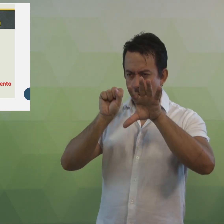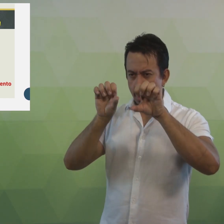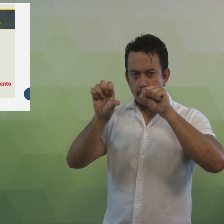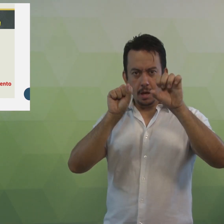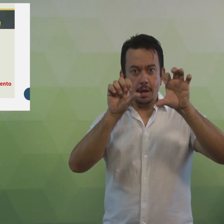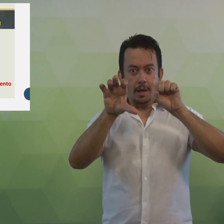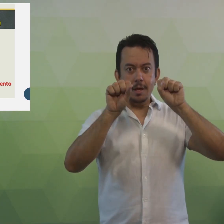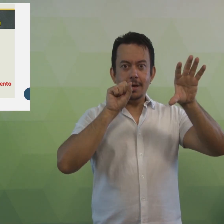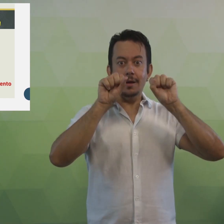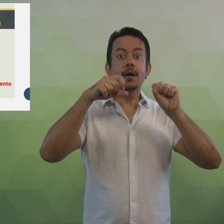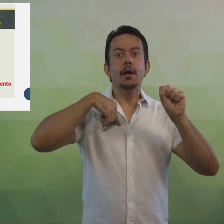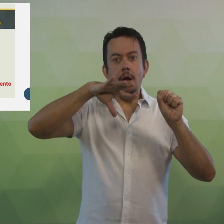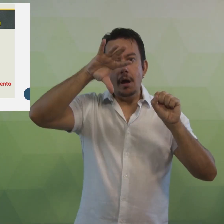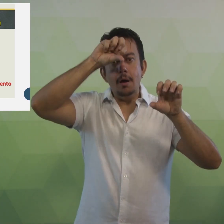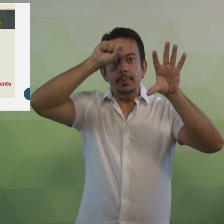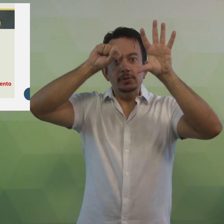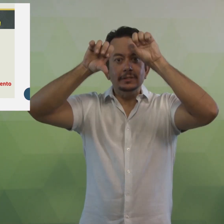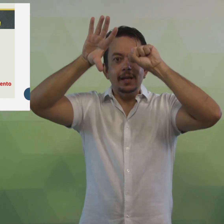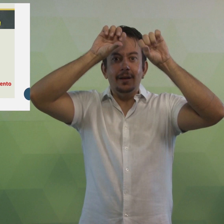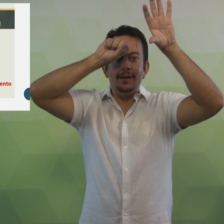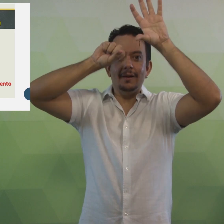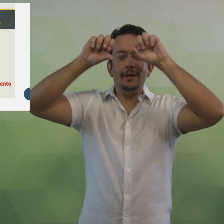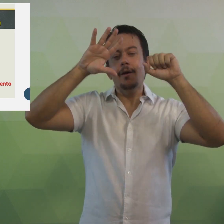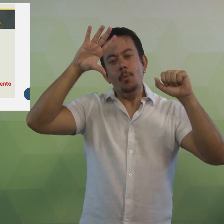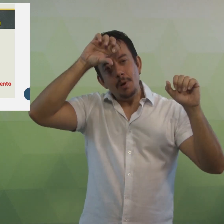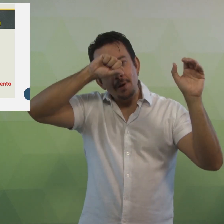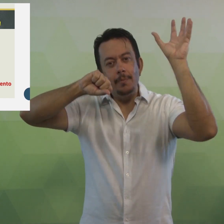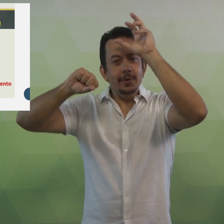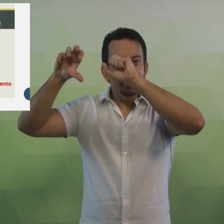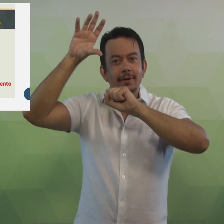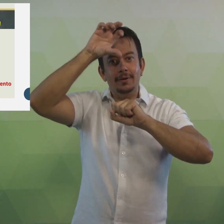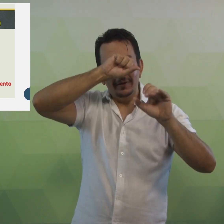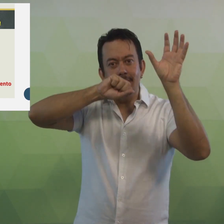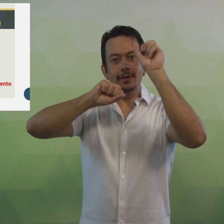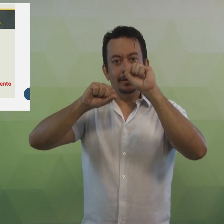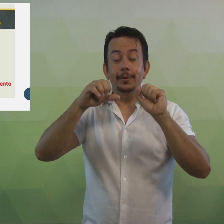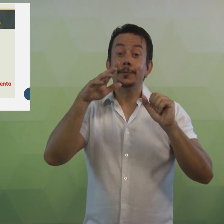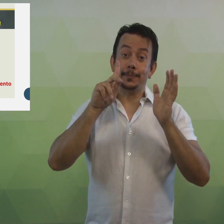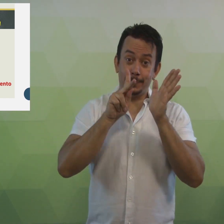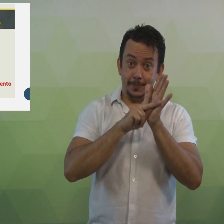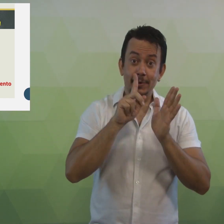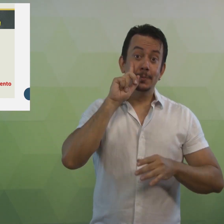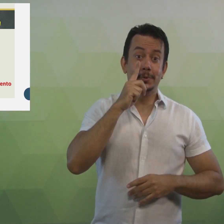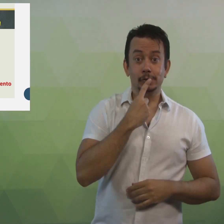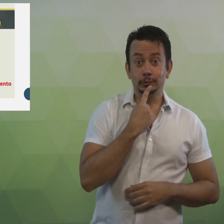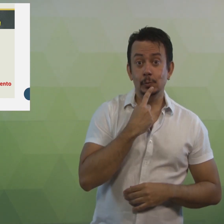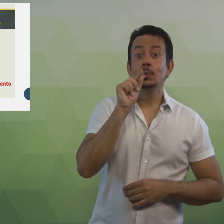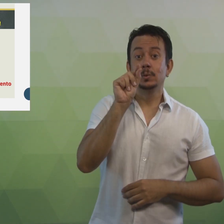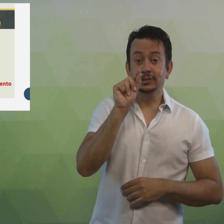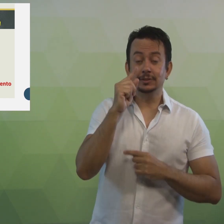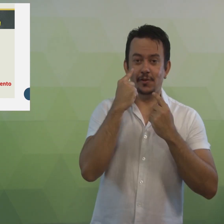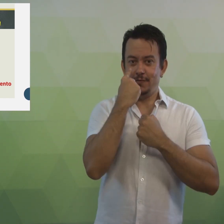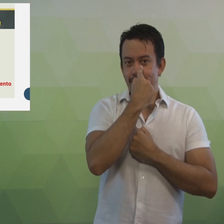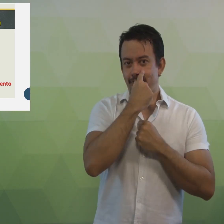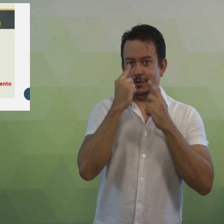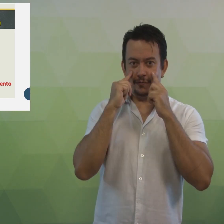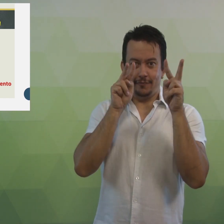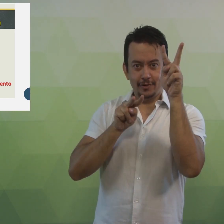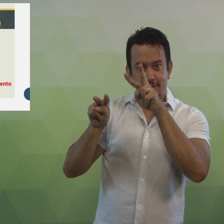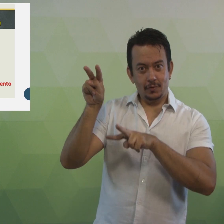última é o aprendizado e o comportamento, tá bom? A pessoa vai aprendendo e isso vai